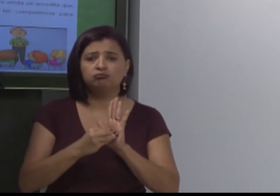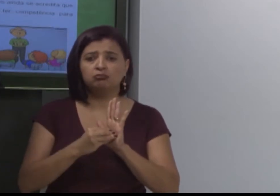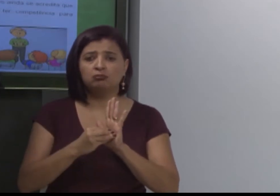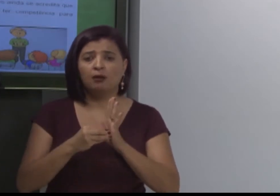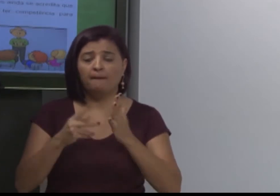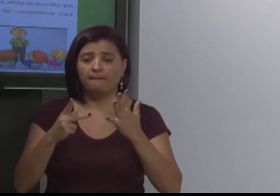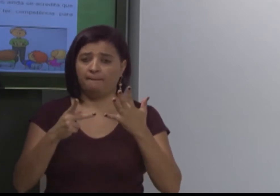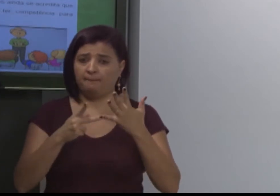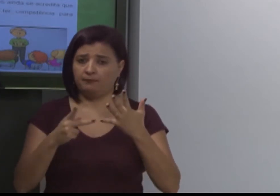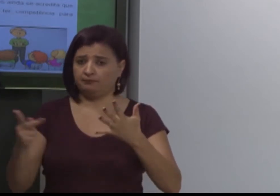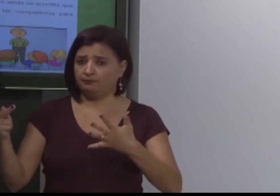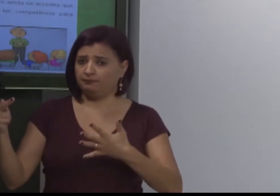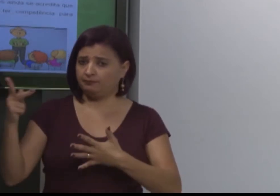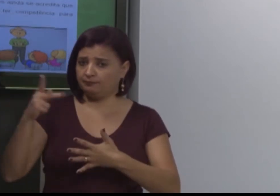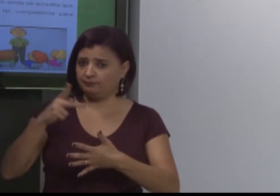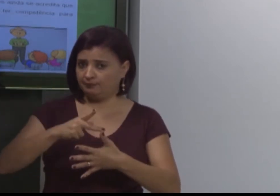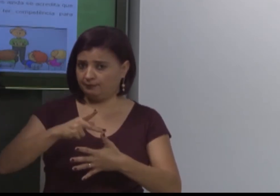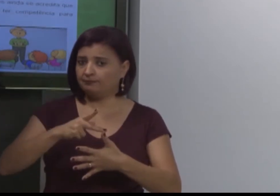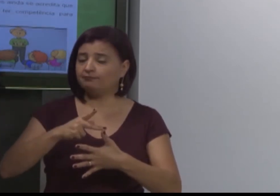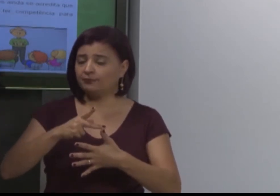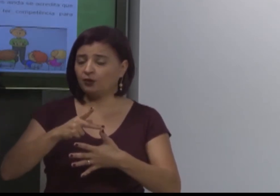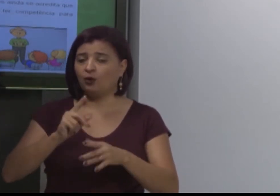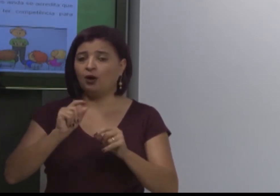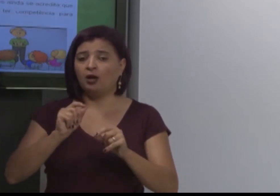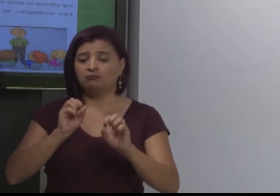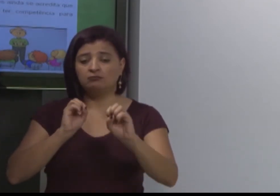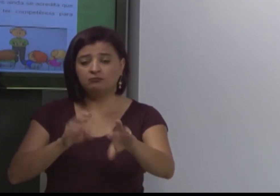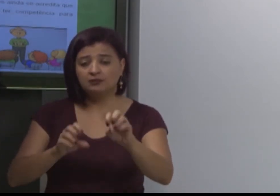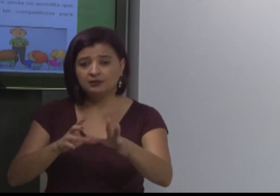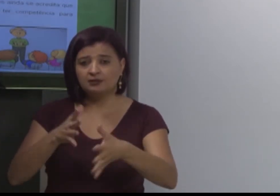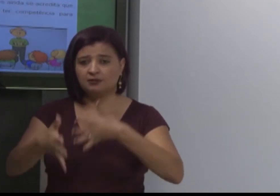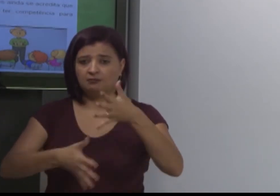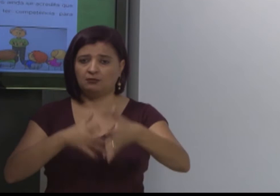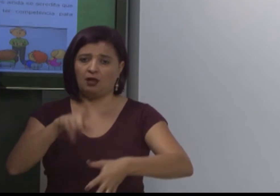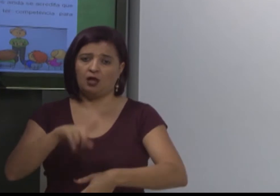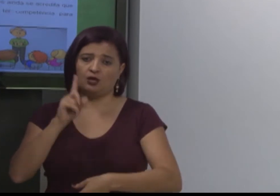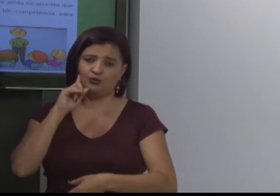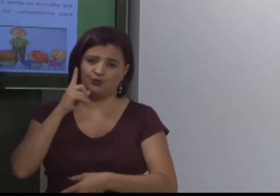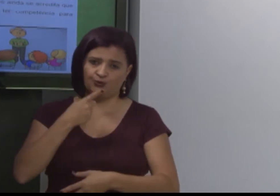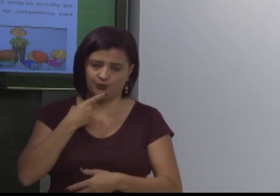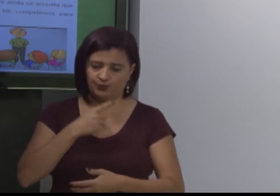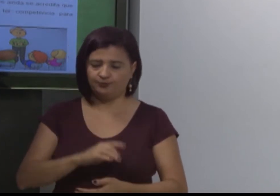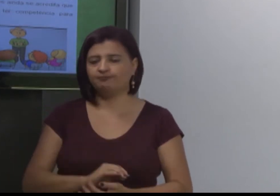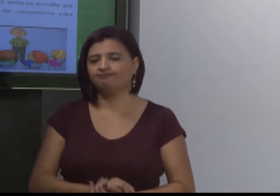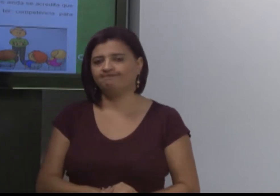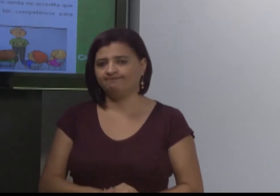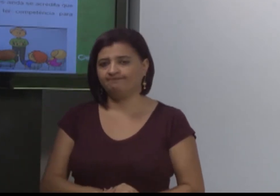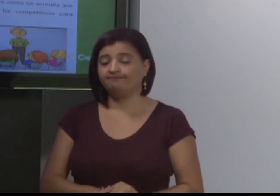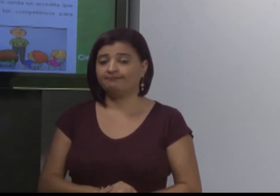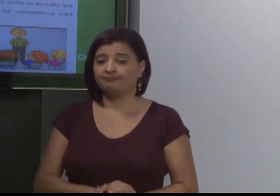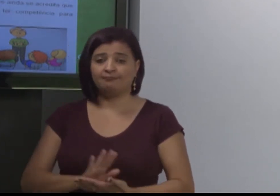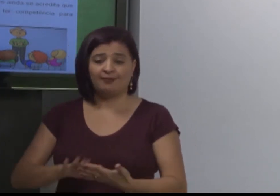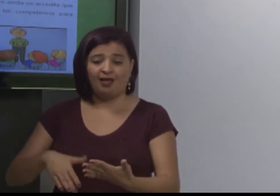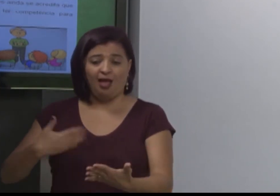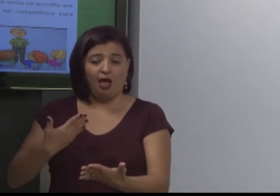Bom, e o decreto? Também fala a respeito da prioridade do ensino da Libras por